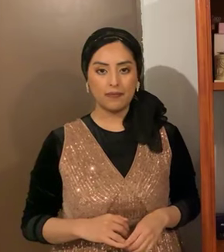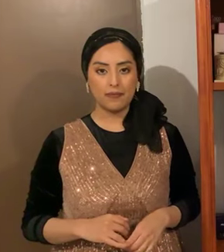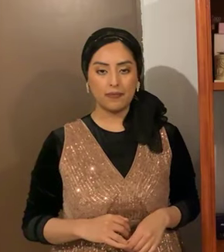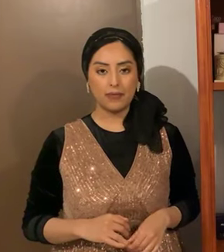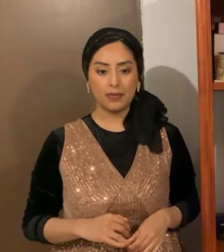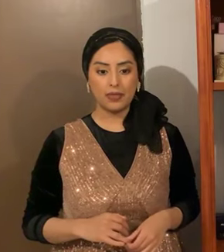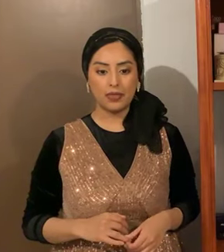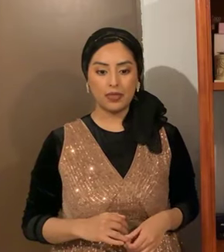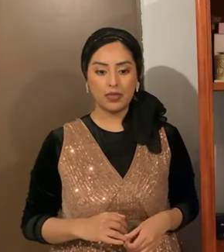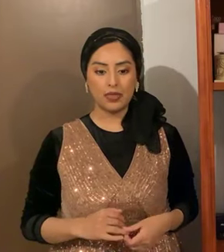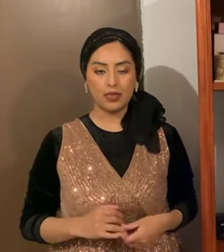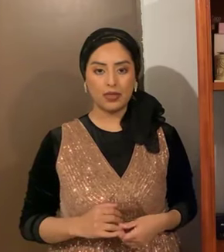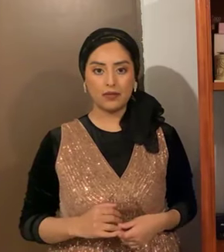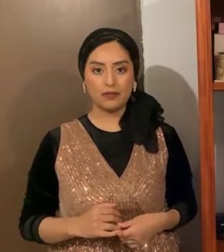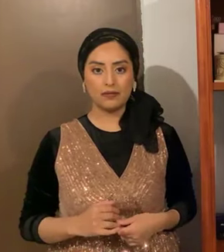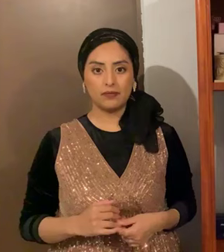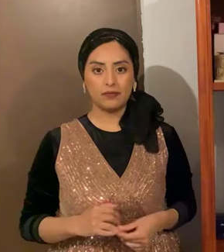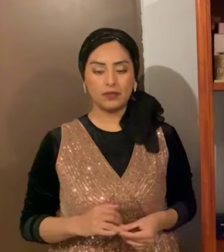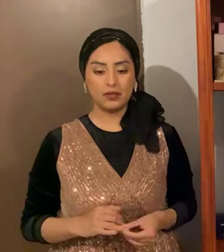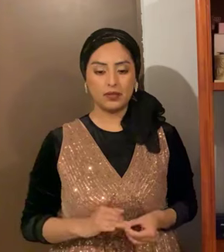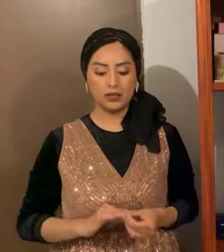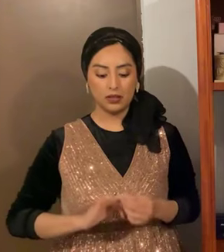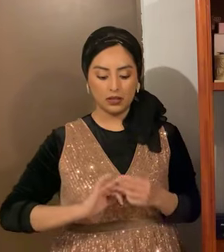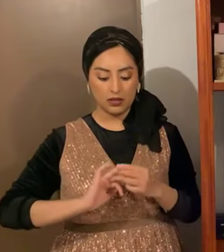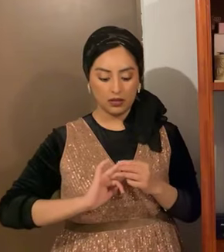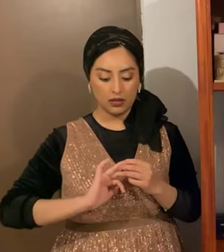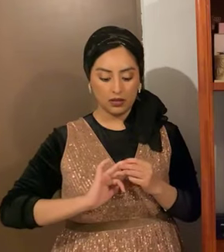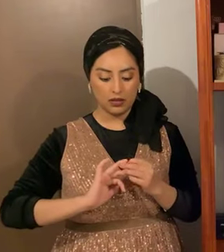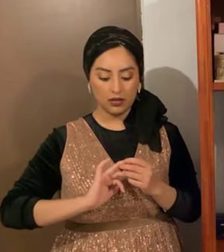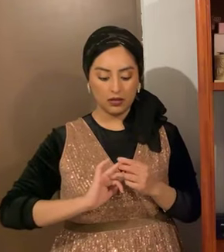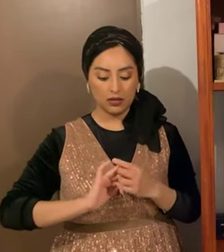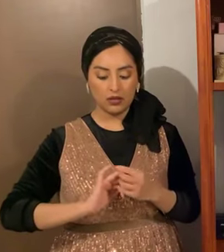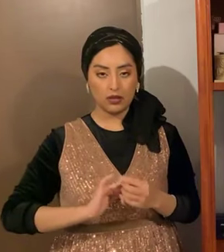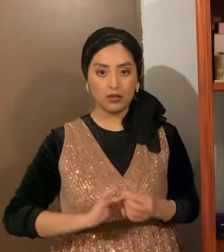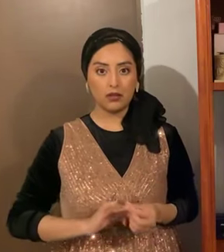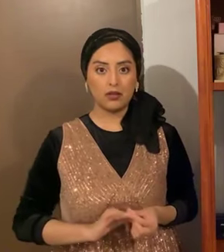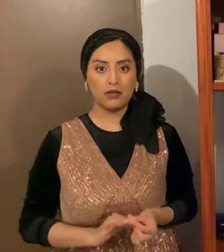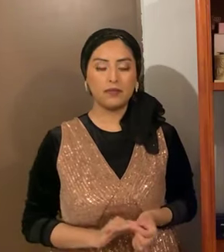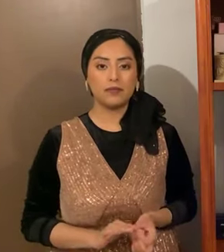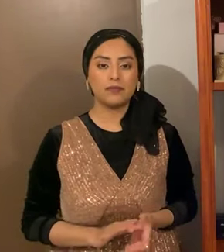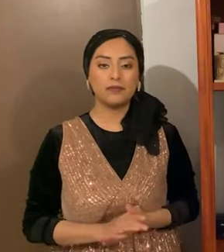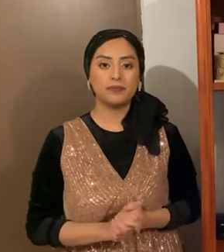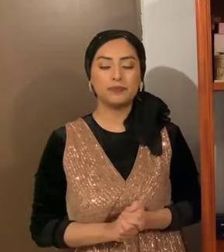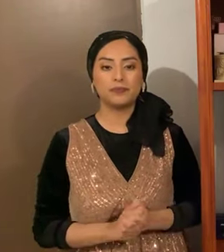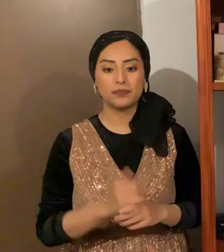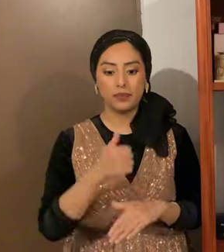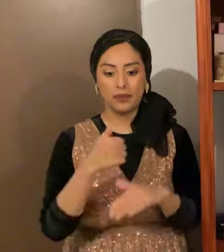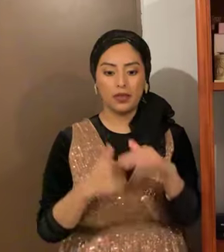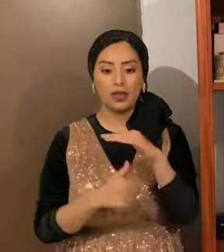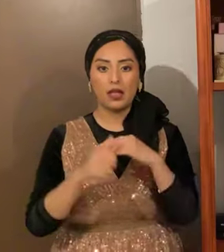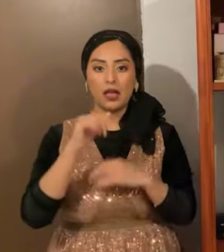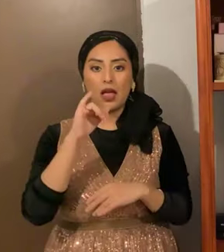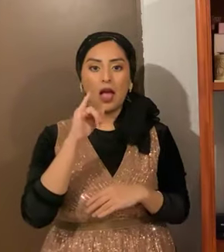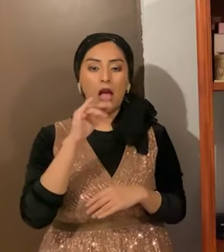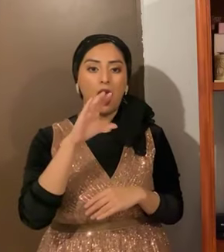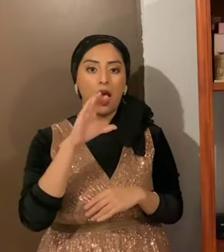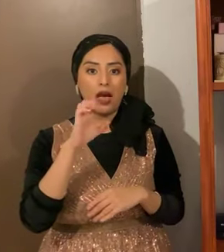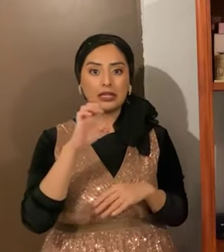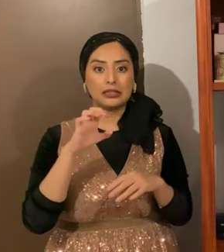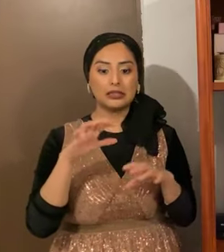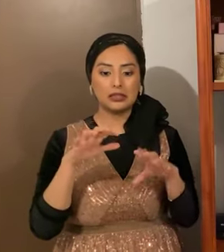La anterior está correcta, 5.000 años. Entonces, bajo el hielo, bajo la capa de